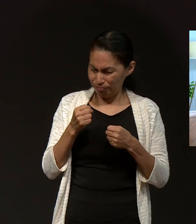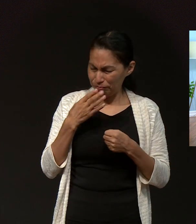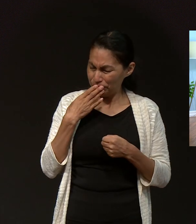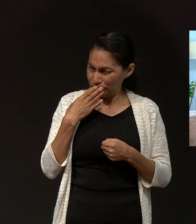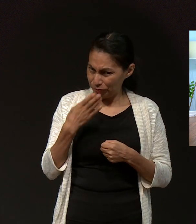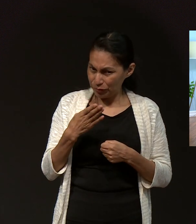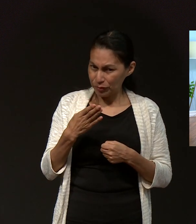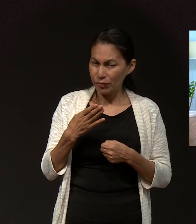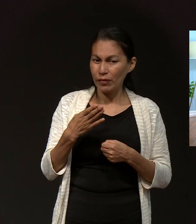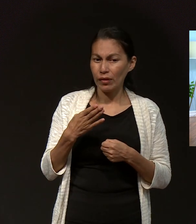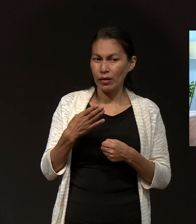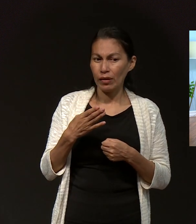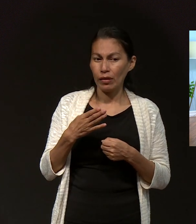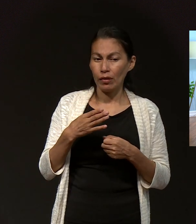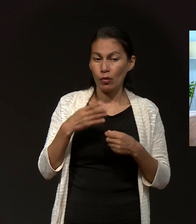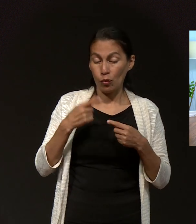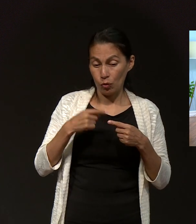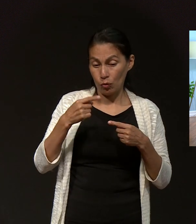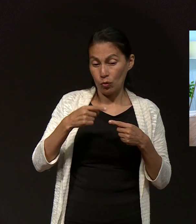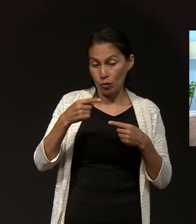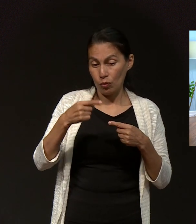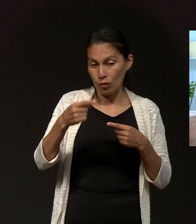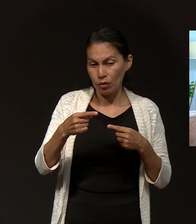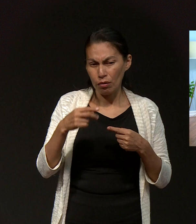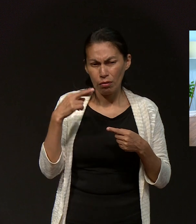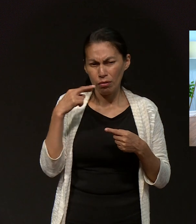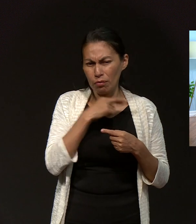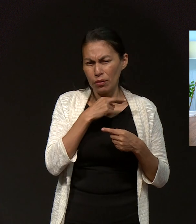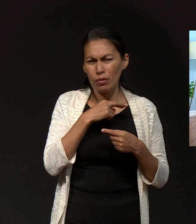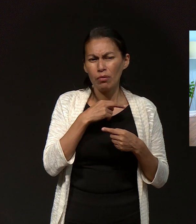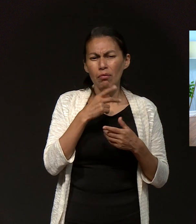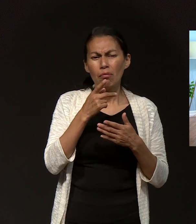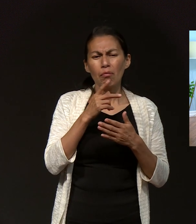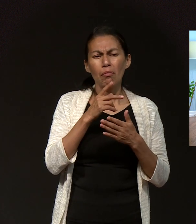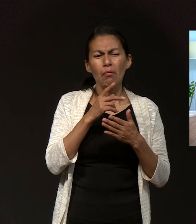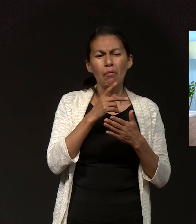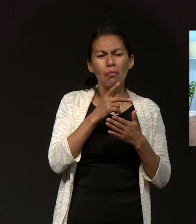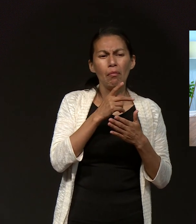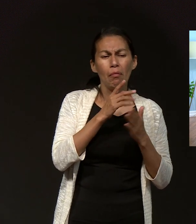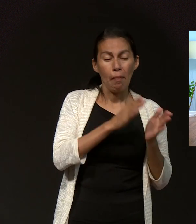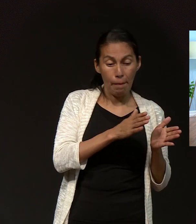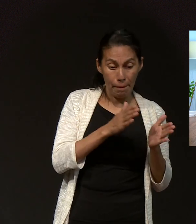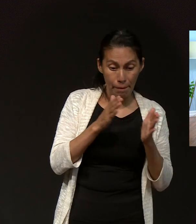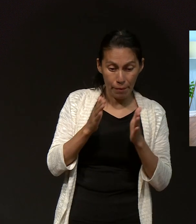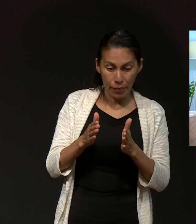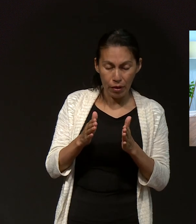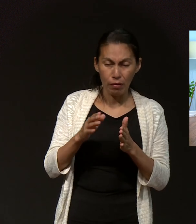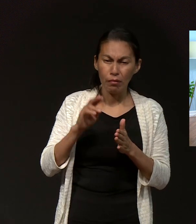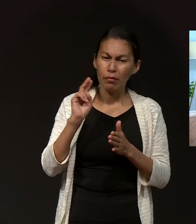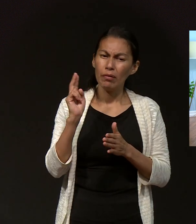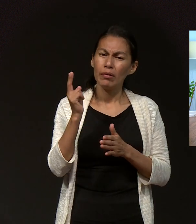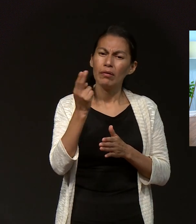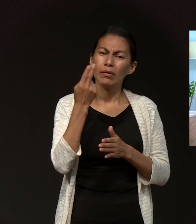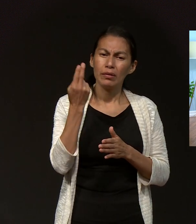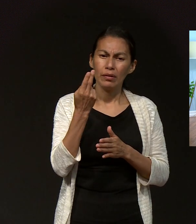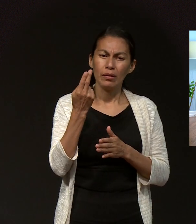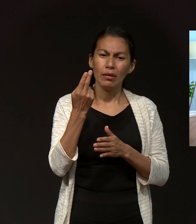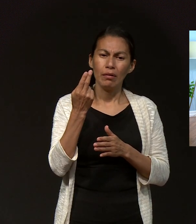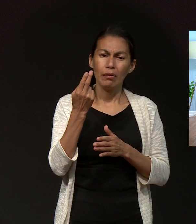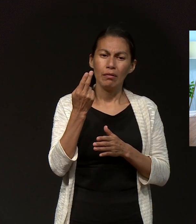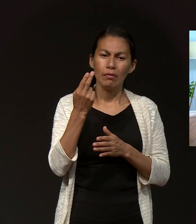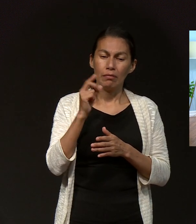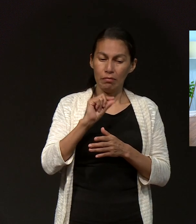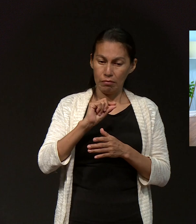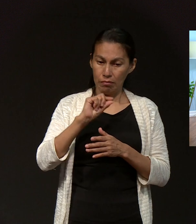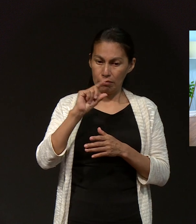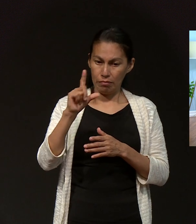forma rápida, porque la idea era que fuera uno y enseguida otro y enseguida otro, encontramos un plan de... En una universidad que tenía